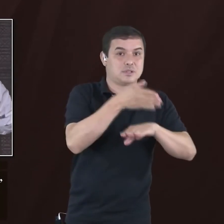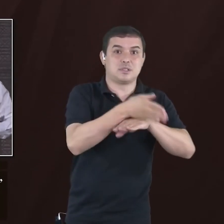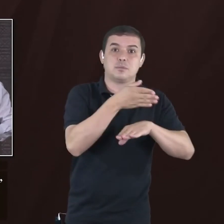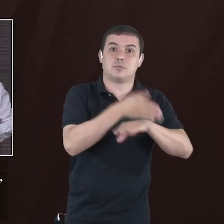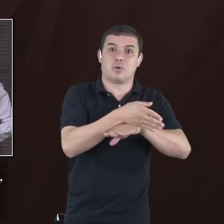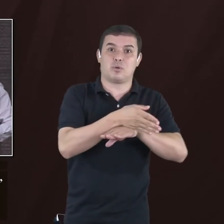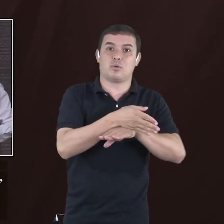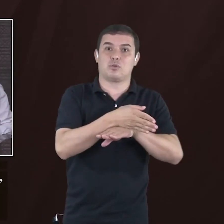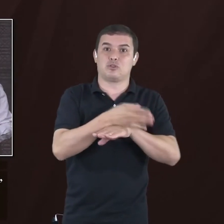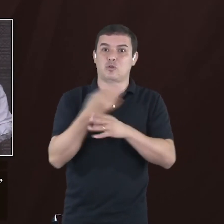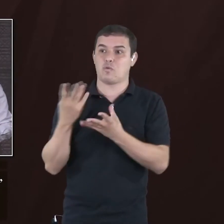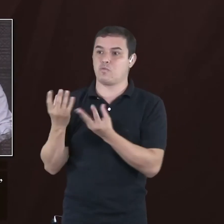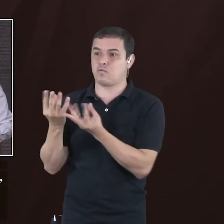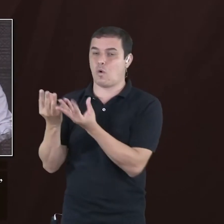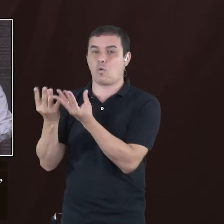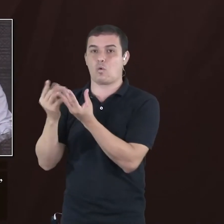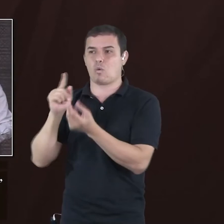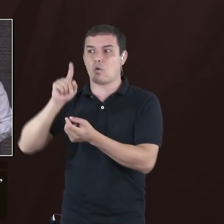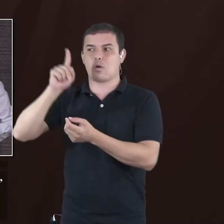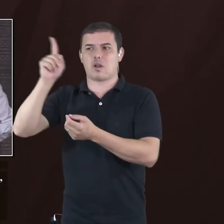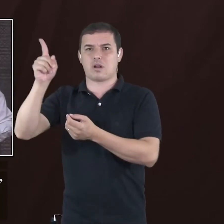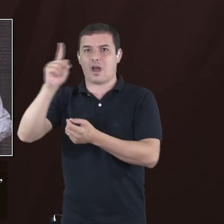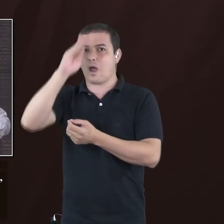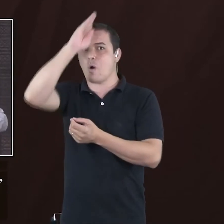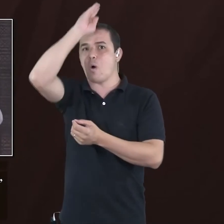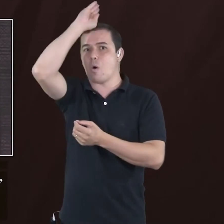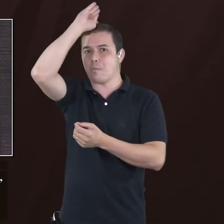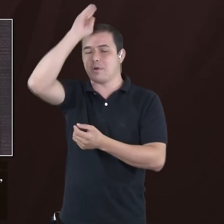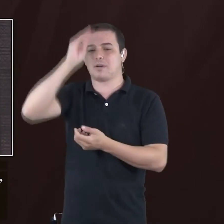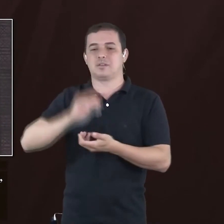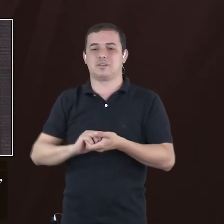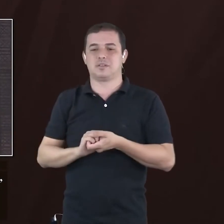da cidade de Roma. E só tinha